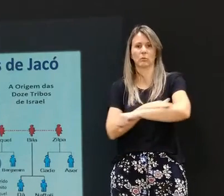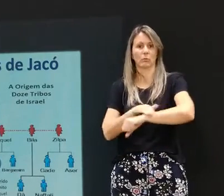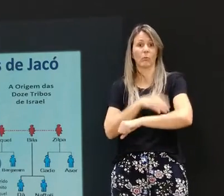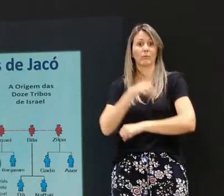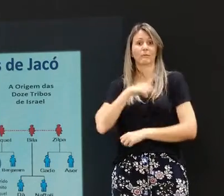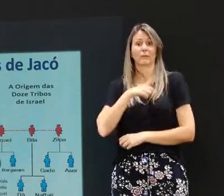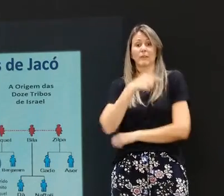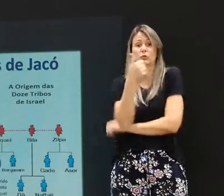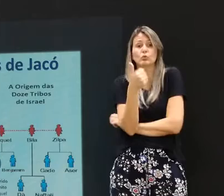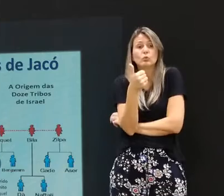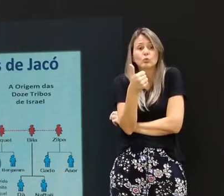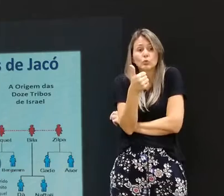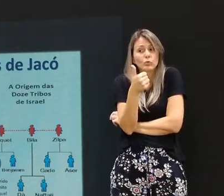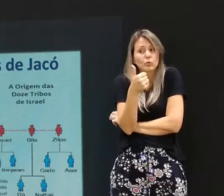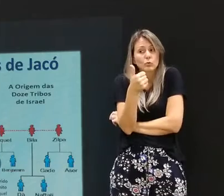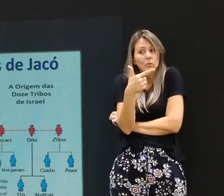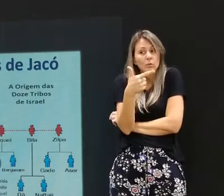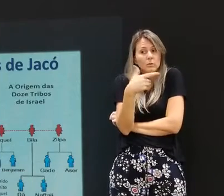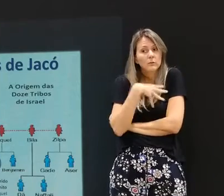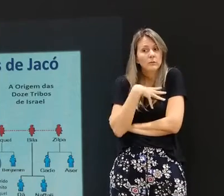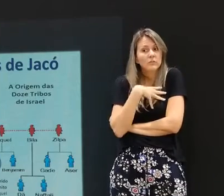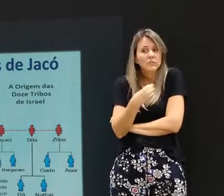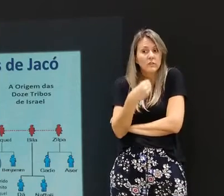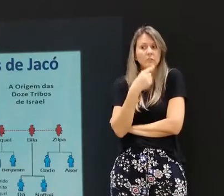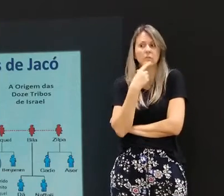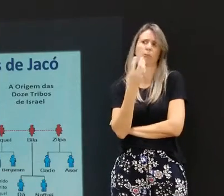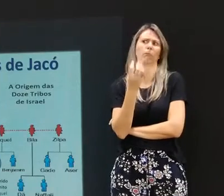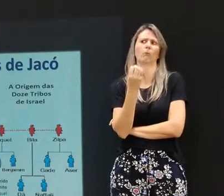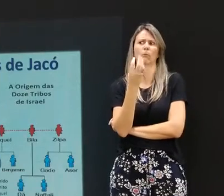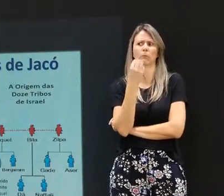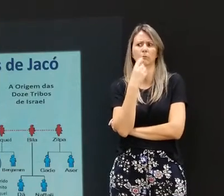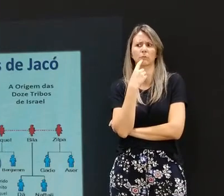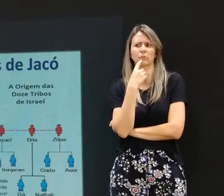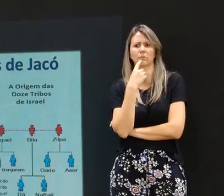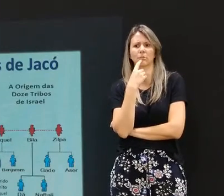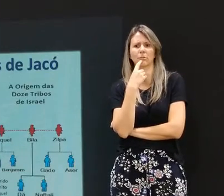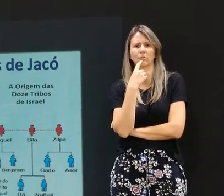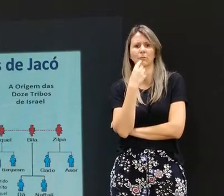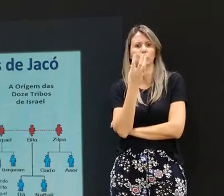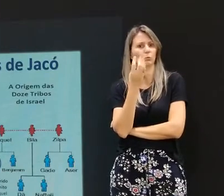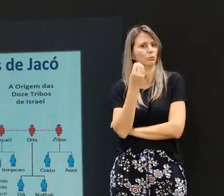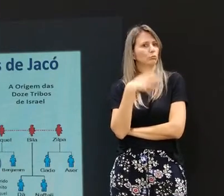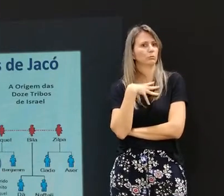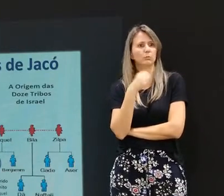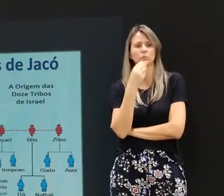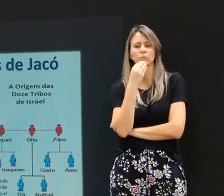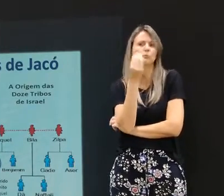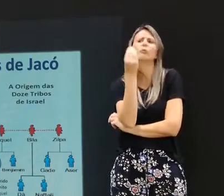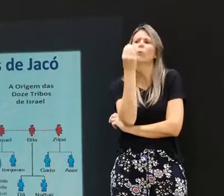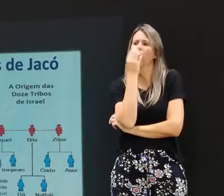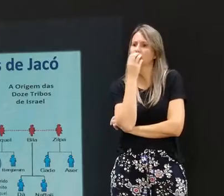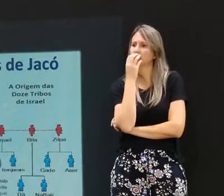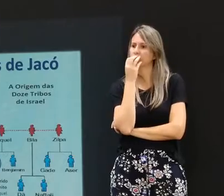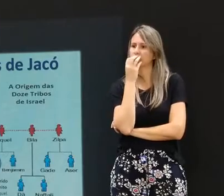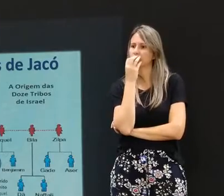Sinal de Jacó. Ele tinha 12 filhos. Muitos filhos, não é verdade? Mas como